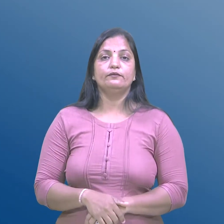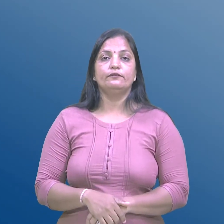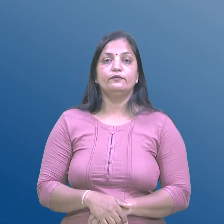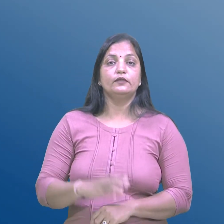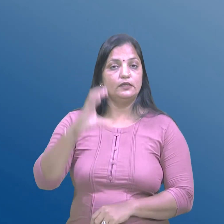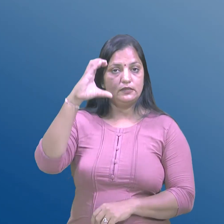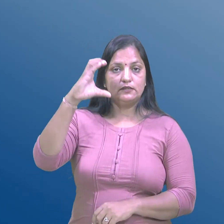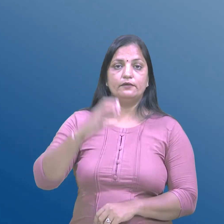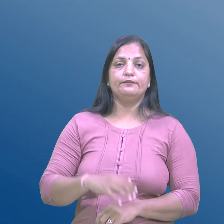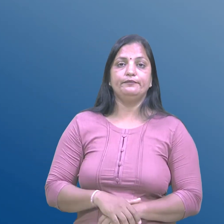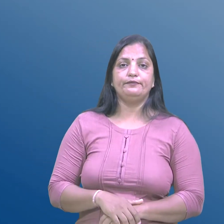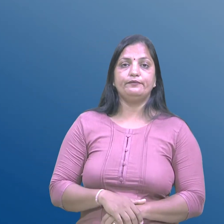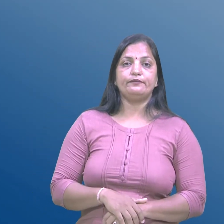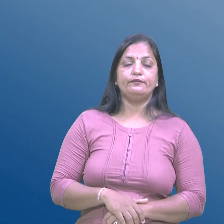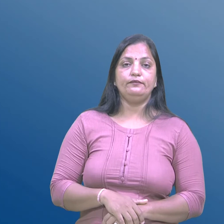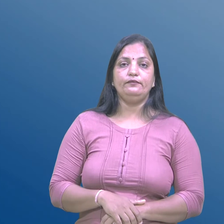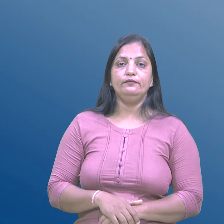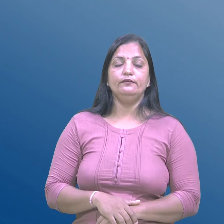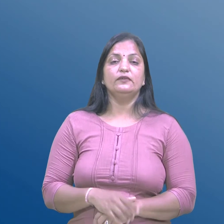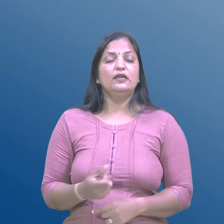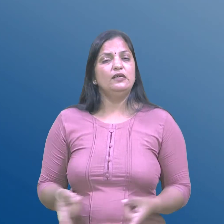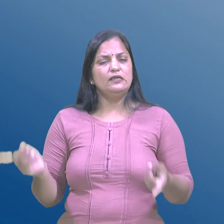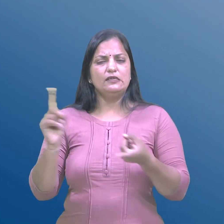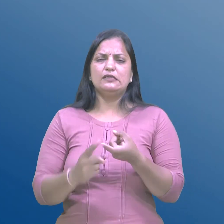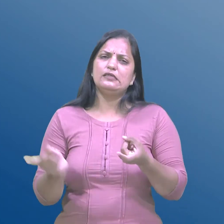સી, આવી ઘટનાઓનો ભોગ બનેલાને